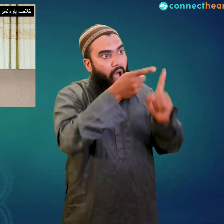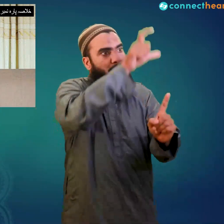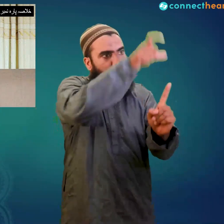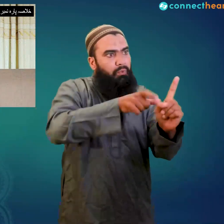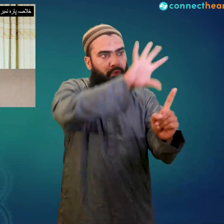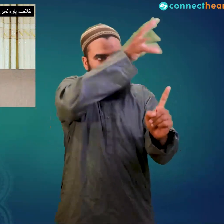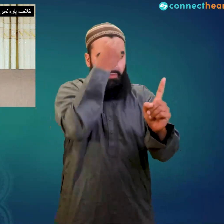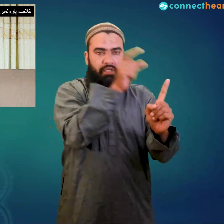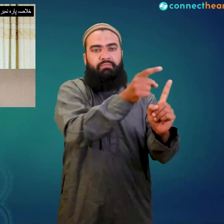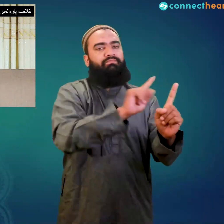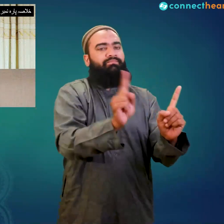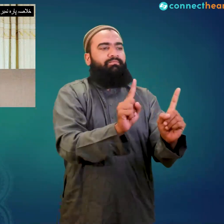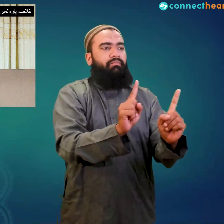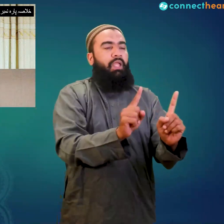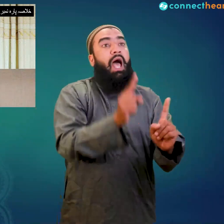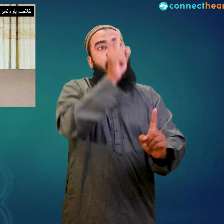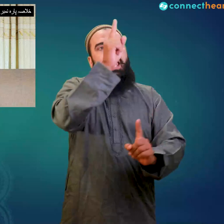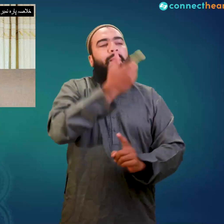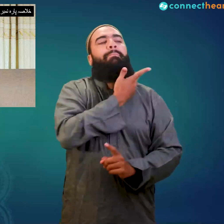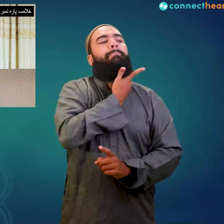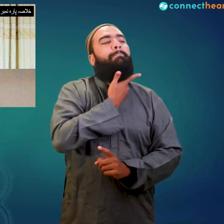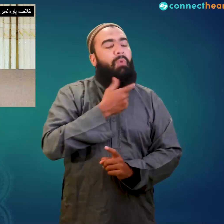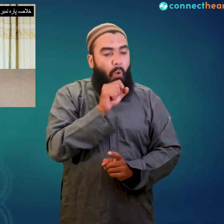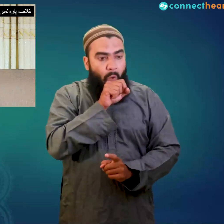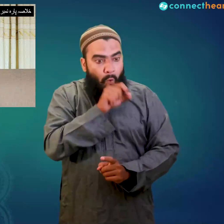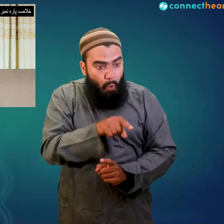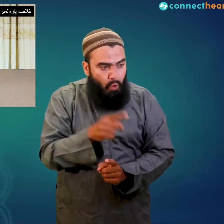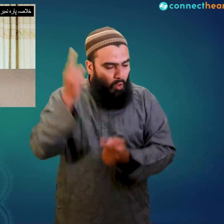ولیکن اللہ یہدی من یشاء، اللہ جسے